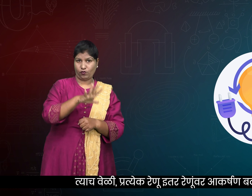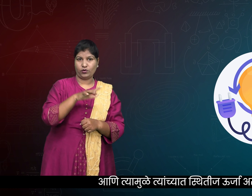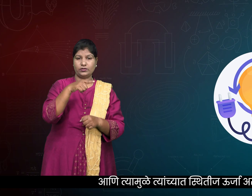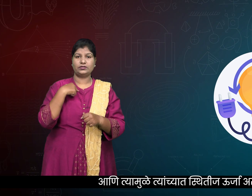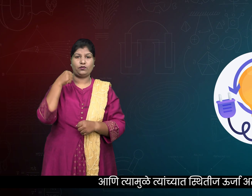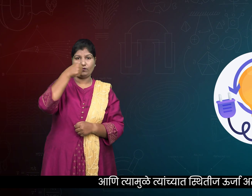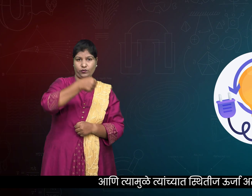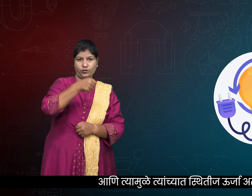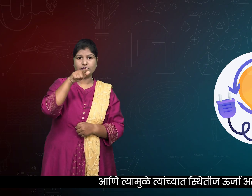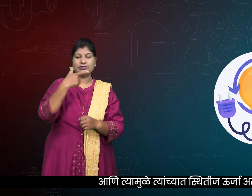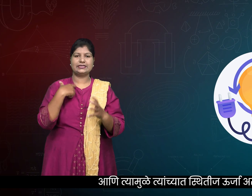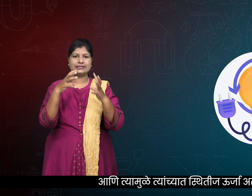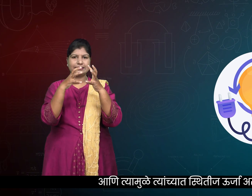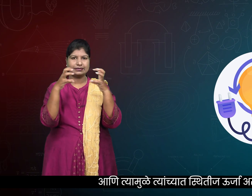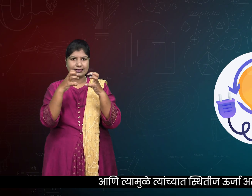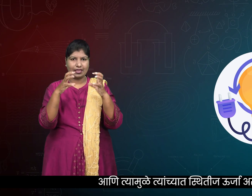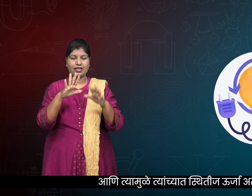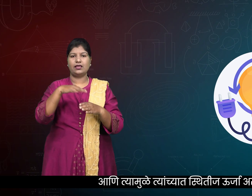आणि त्यामुळे त्यांच्या स्थितीज ऊर्जा असते.